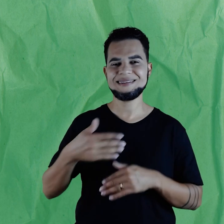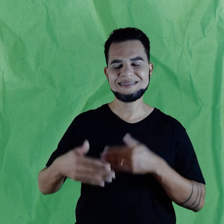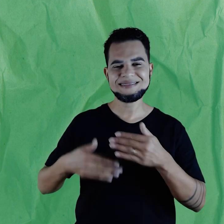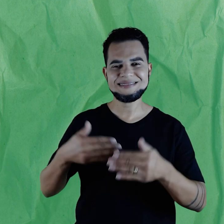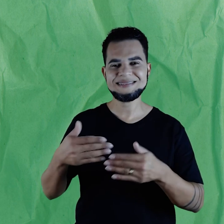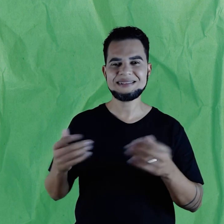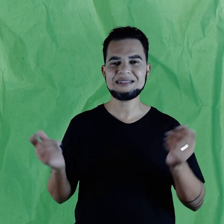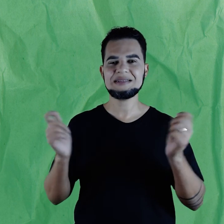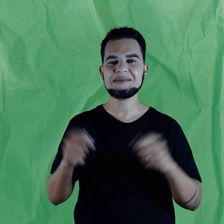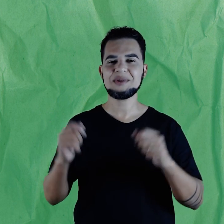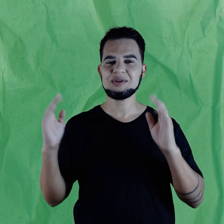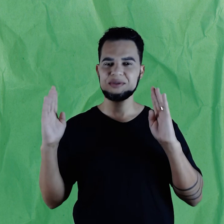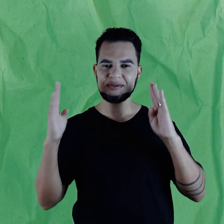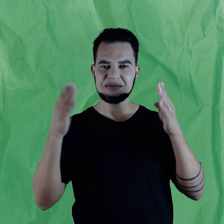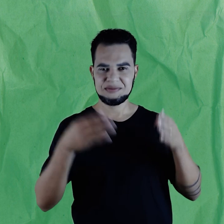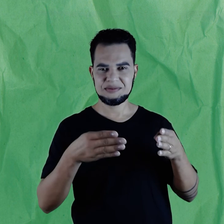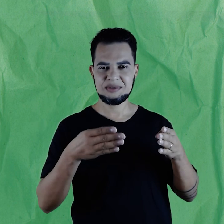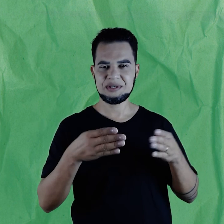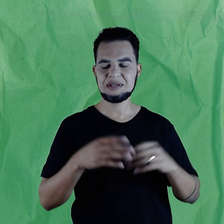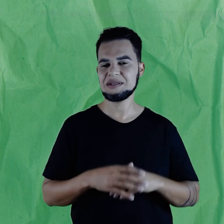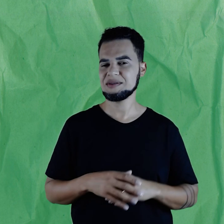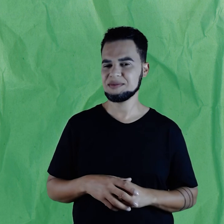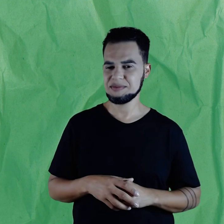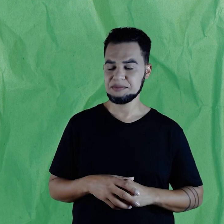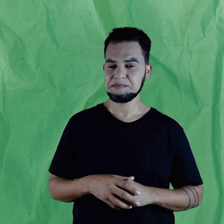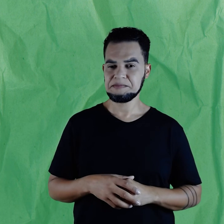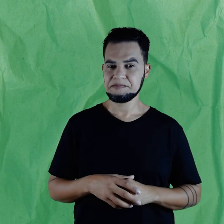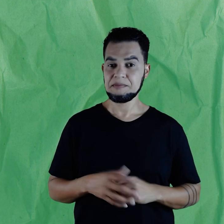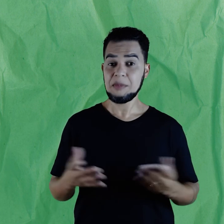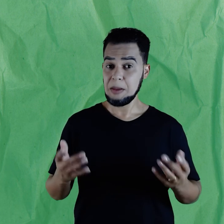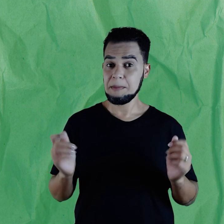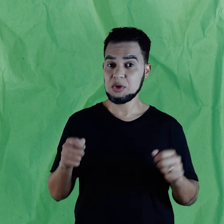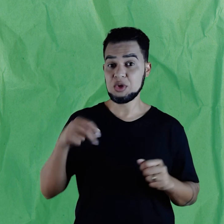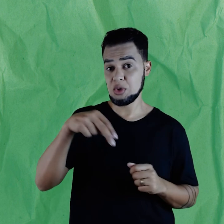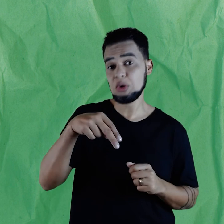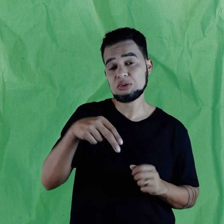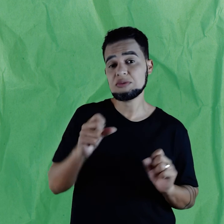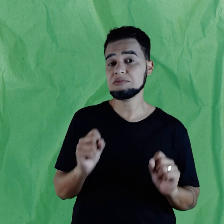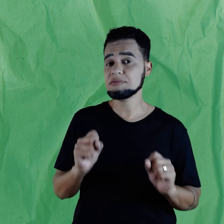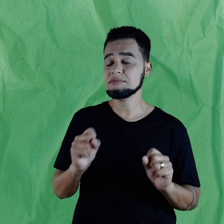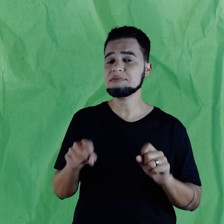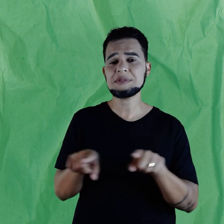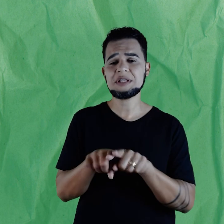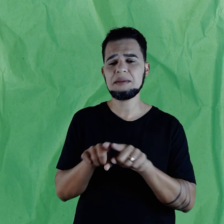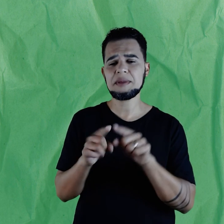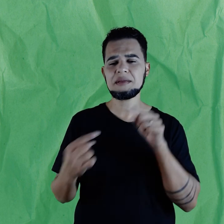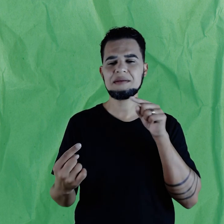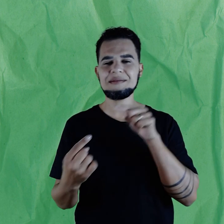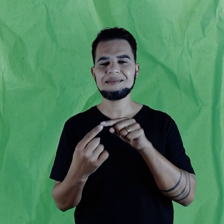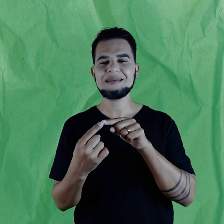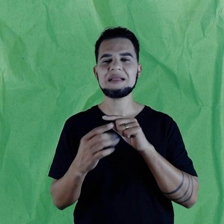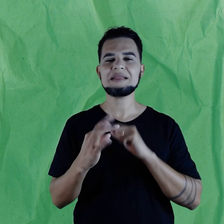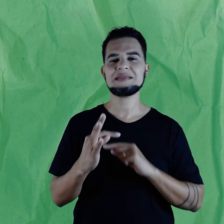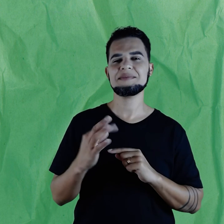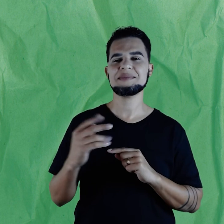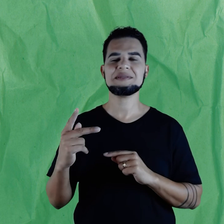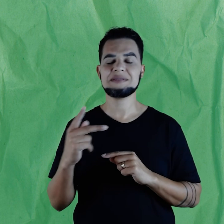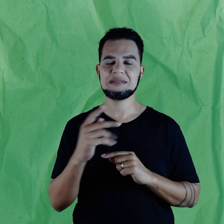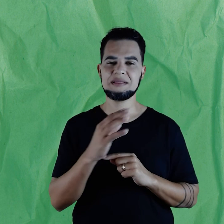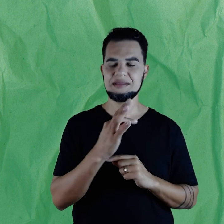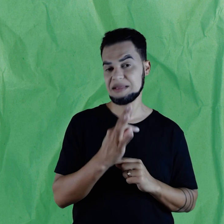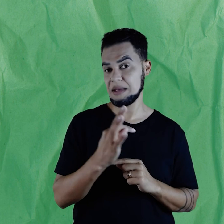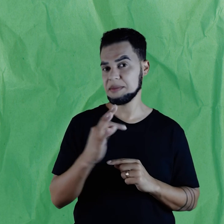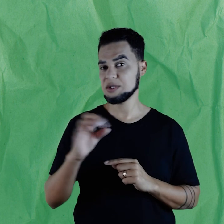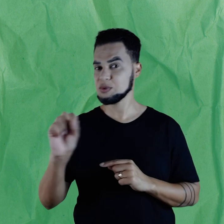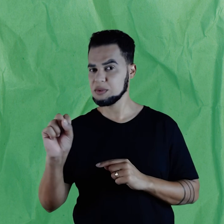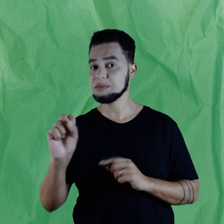estar focado ali com o Node, ele pode estar juntamente ali trabalhando com TypeScript, ele pode